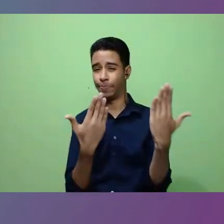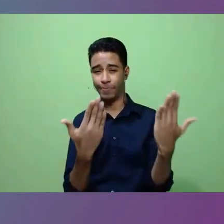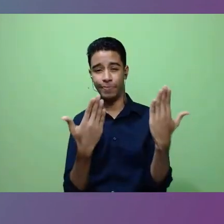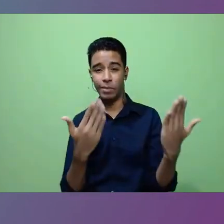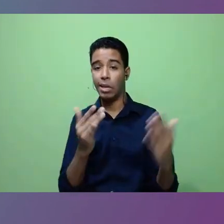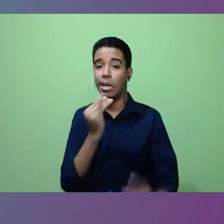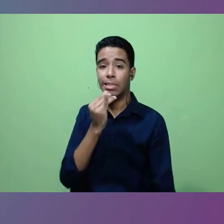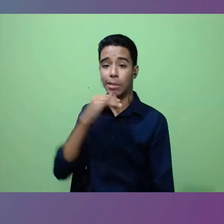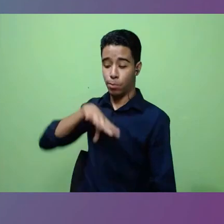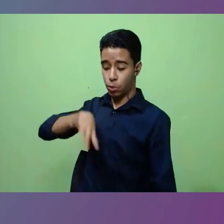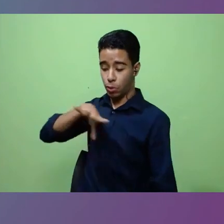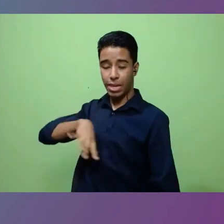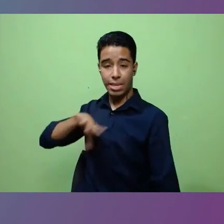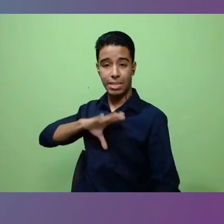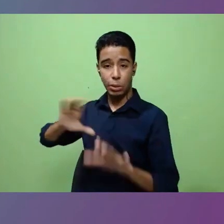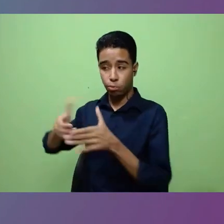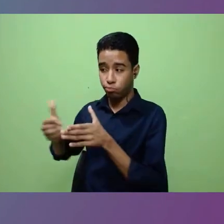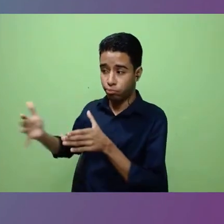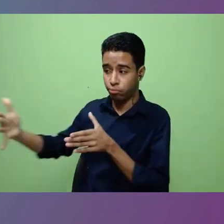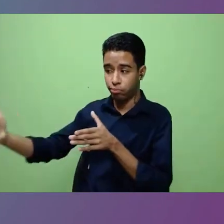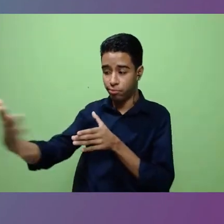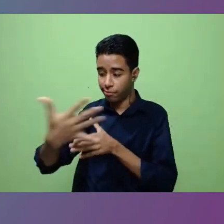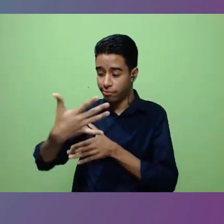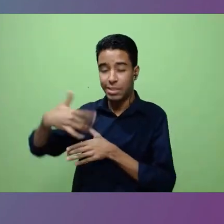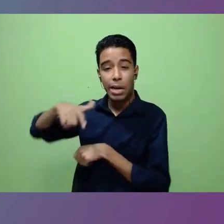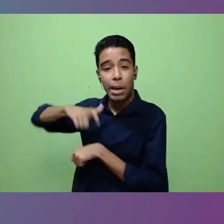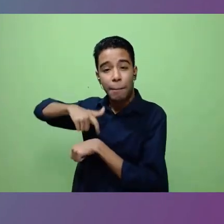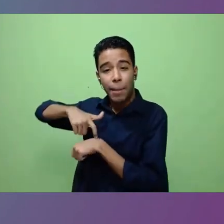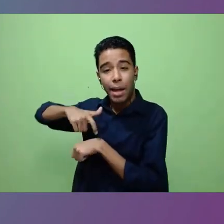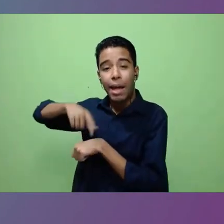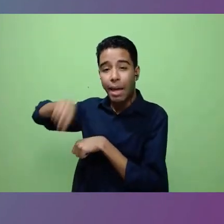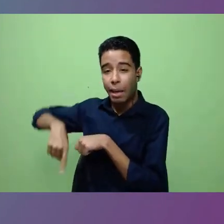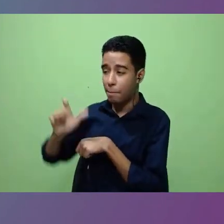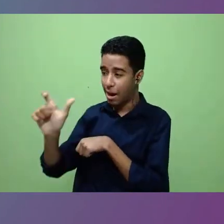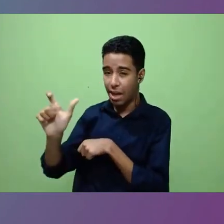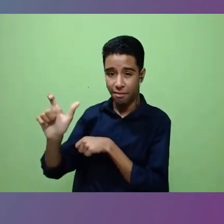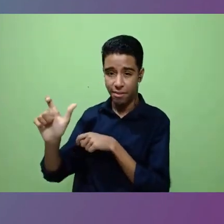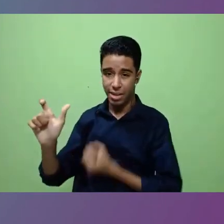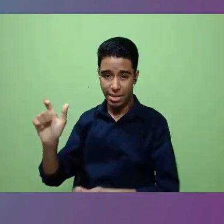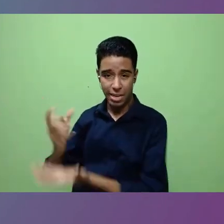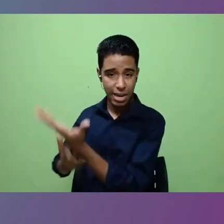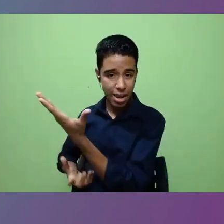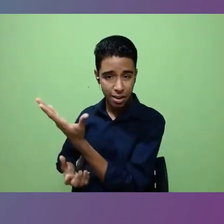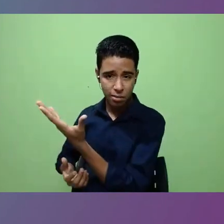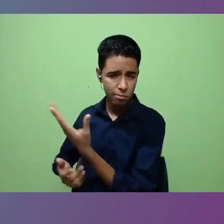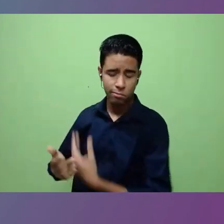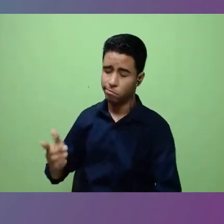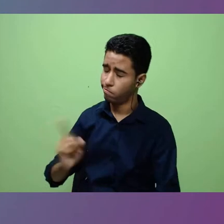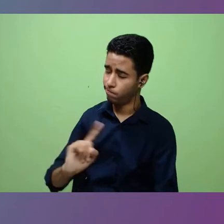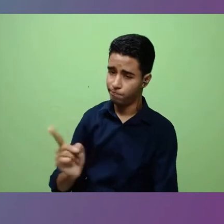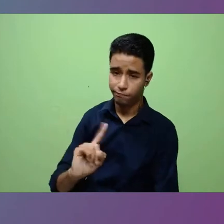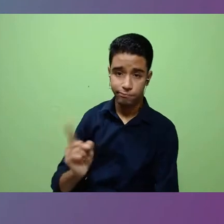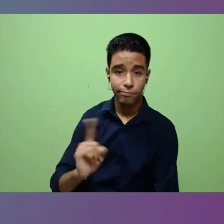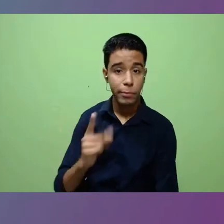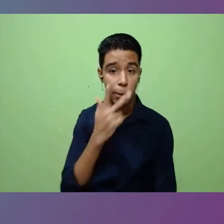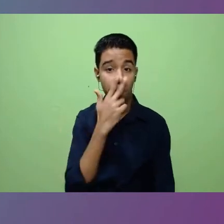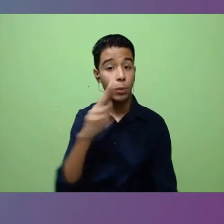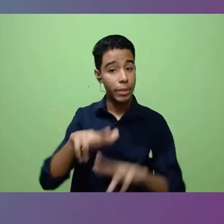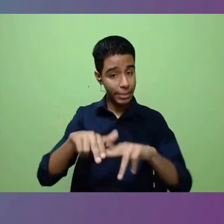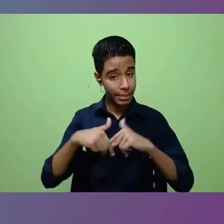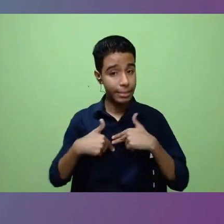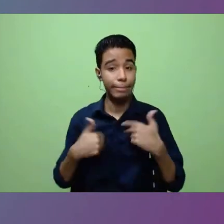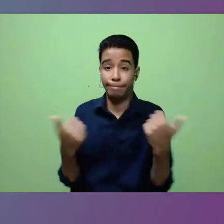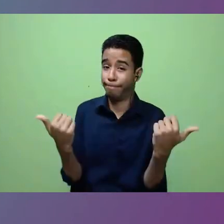relação? Mas isso, pessoal, isso que eu estou apontando para vocês não é a verdade absoluta. É o meu ponto de